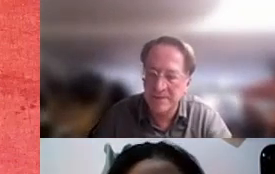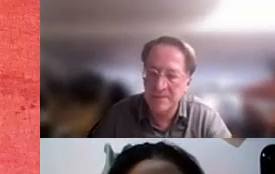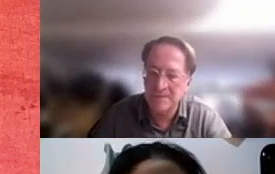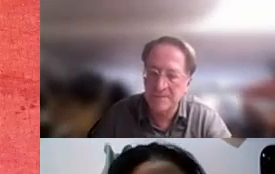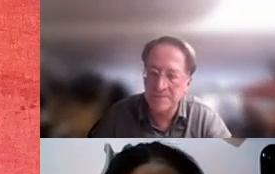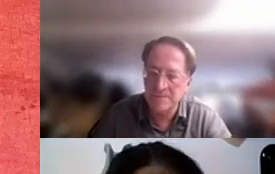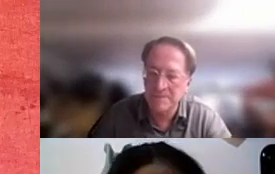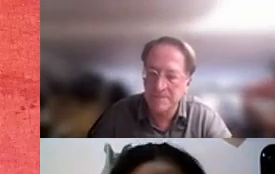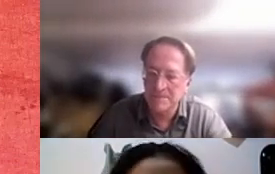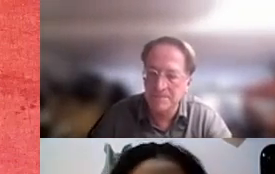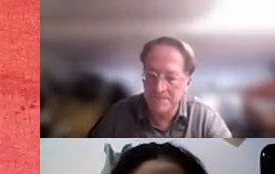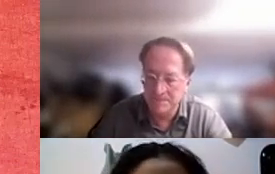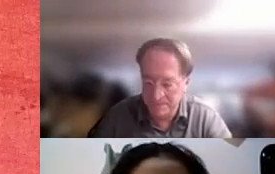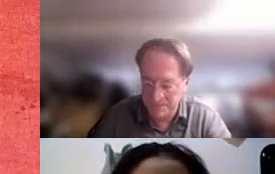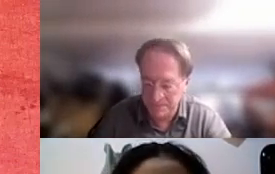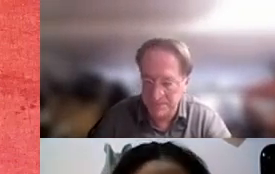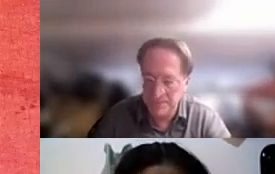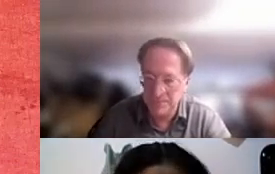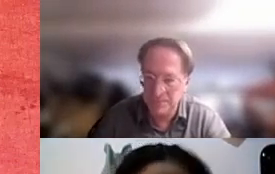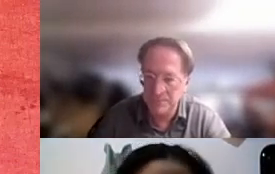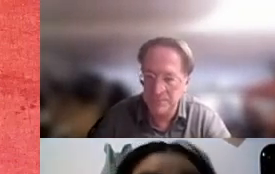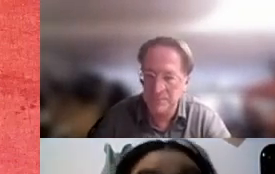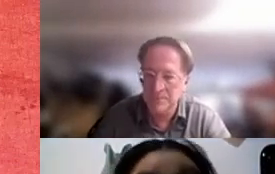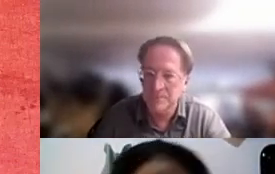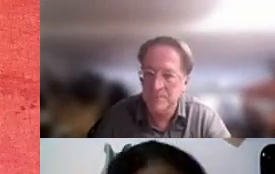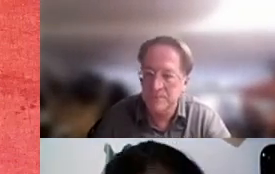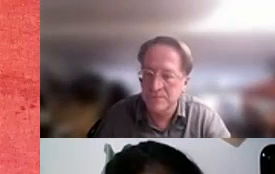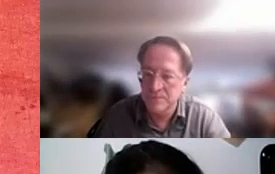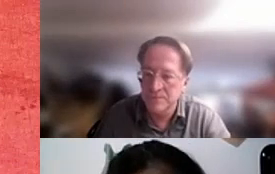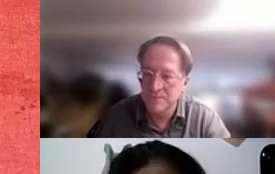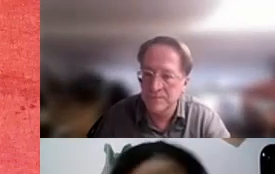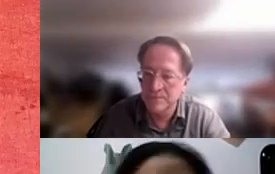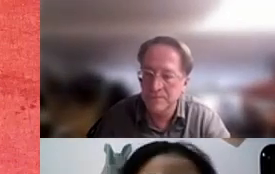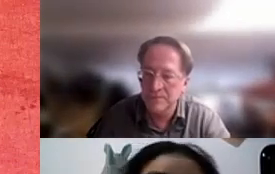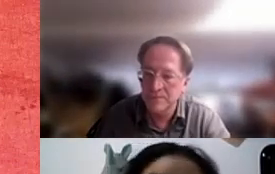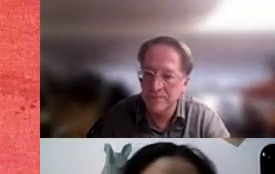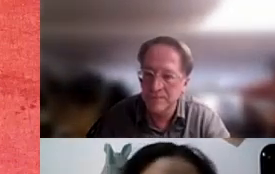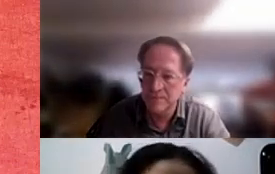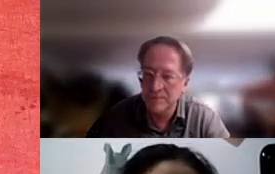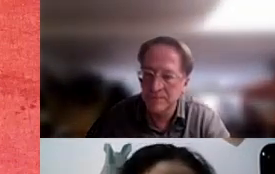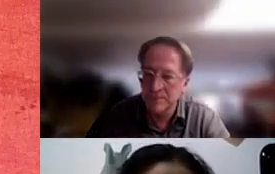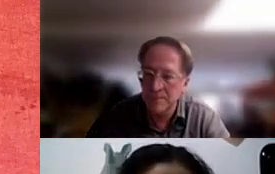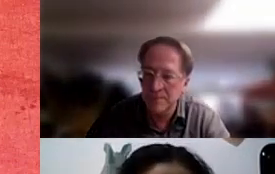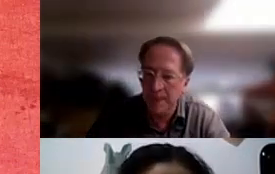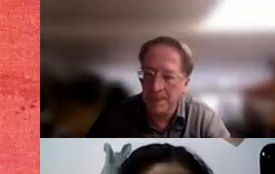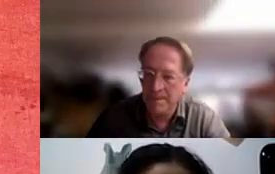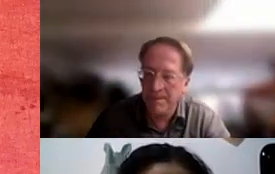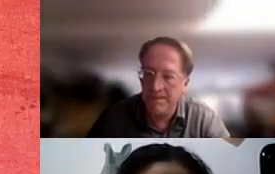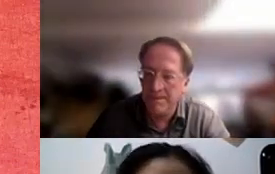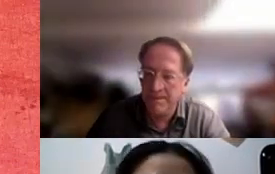que empieza y termina, sino que hablamos de procesos que toman tiempo también, y que lo más importante es